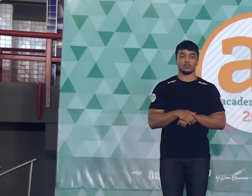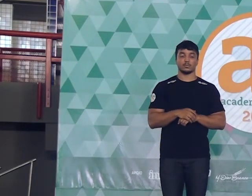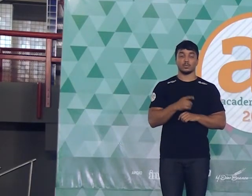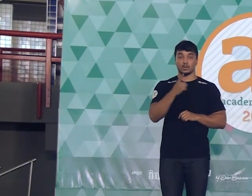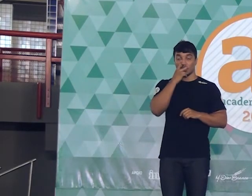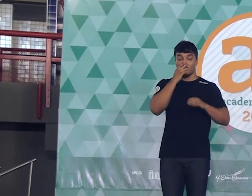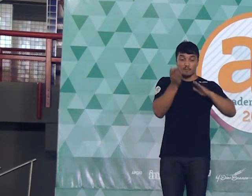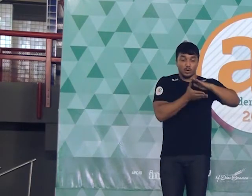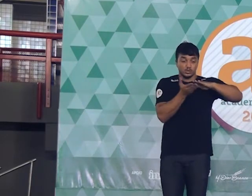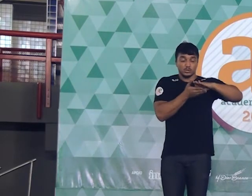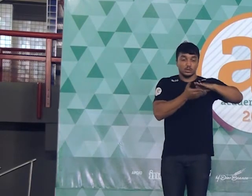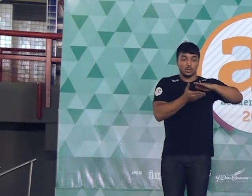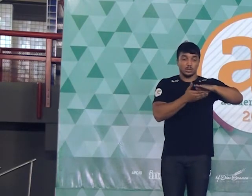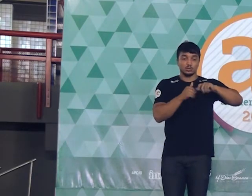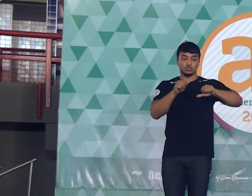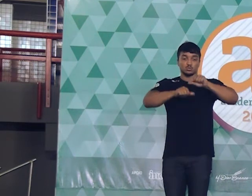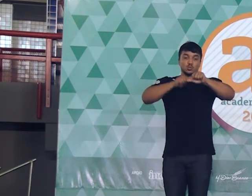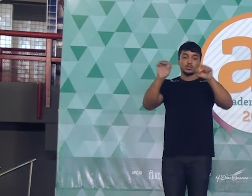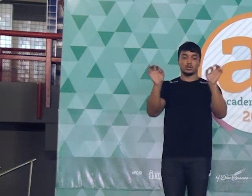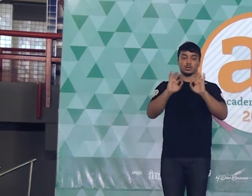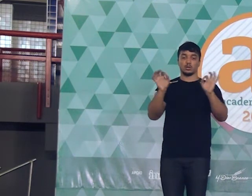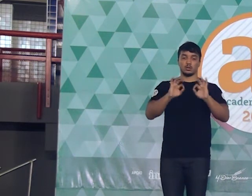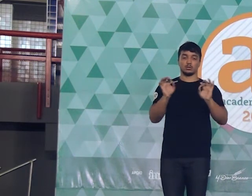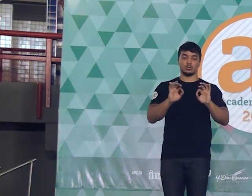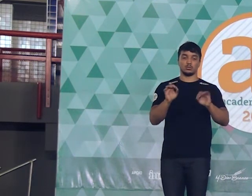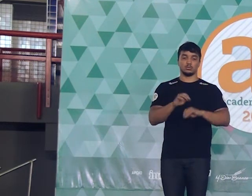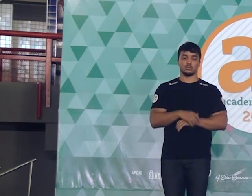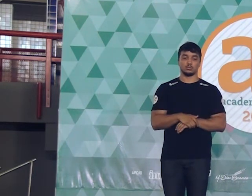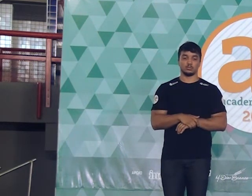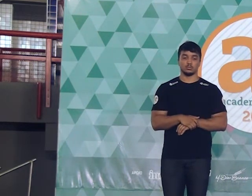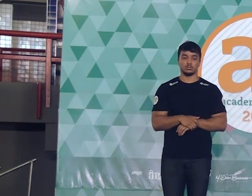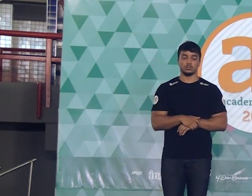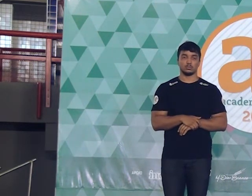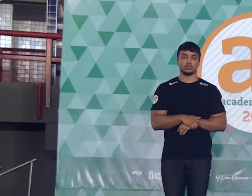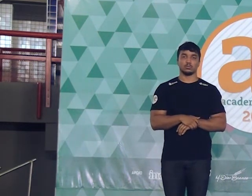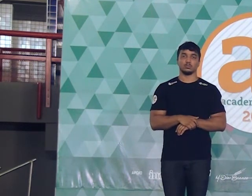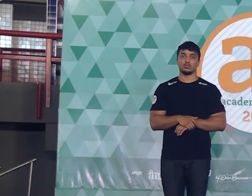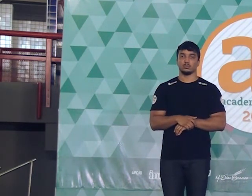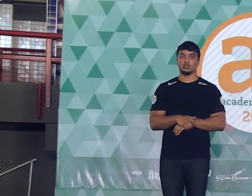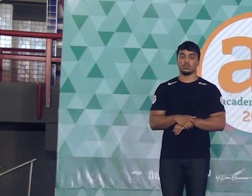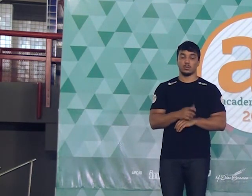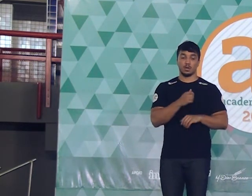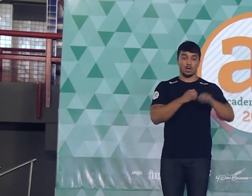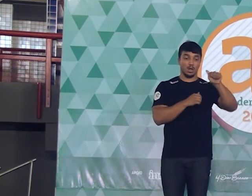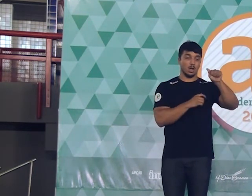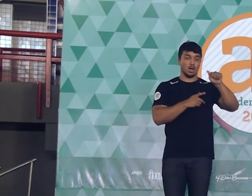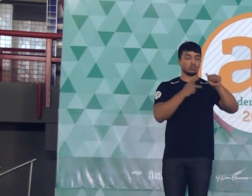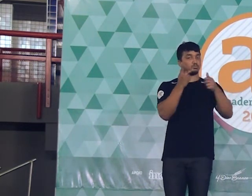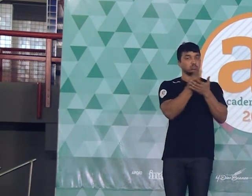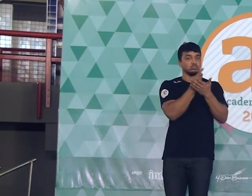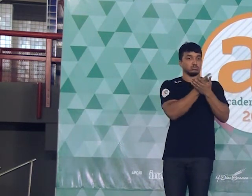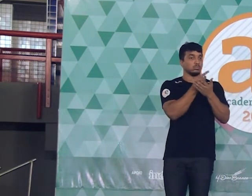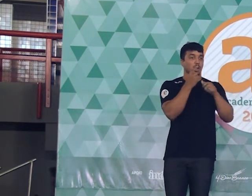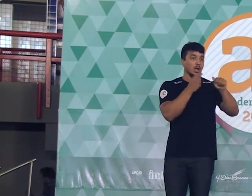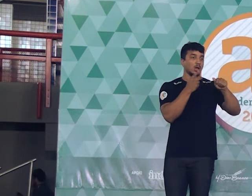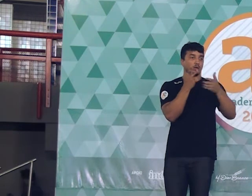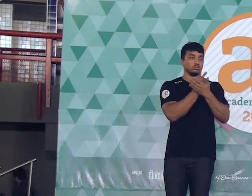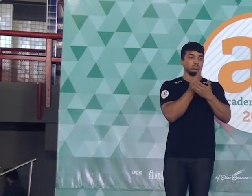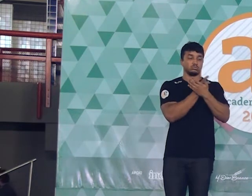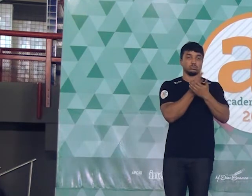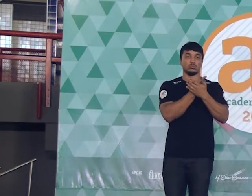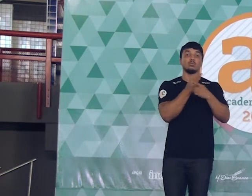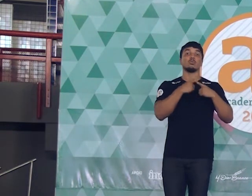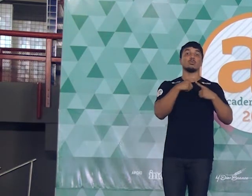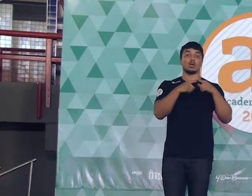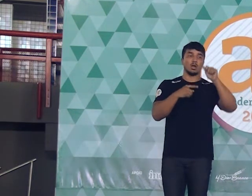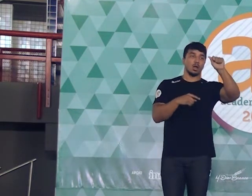a velocidade não pode ser alterada. Então, a gente já eliminou o gráfico A. Tá? Por quê? Porque você,